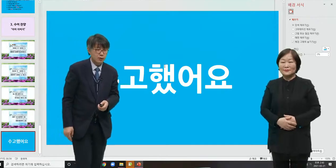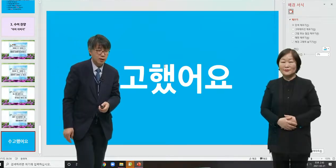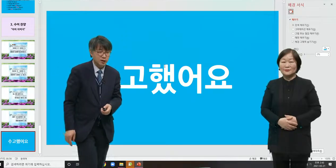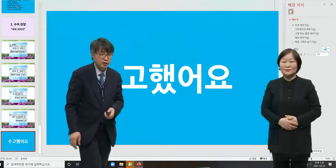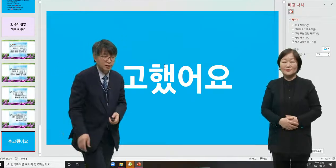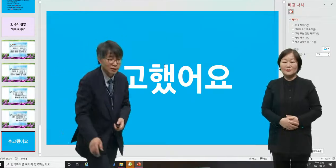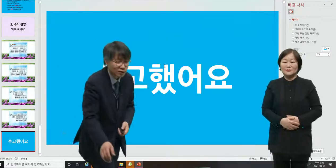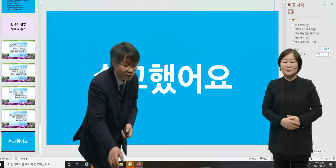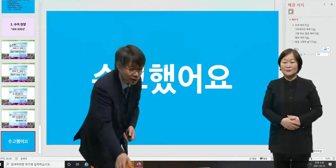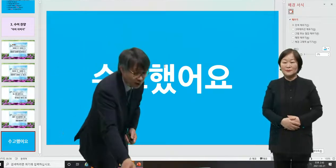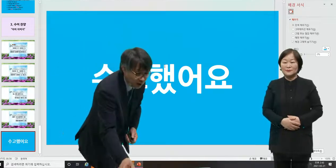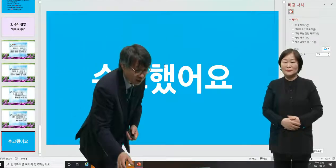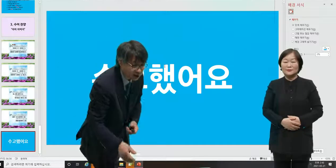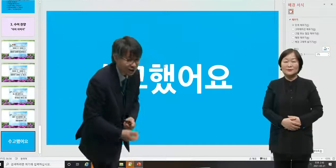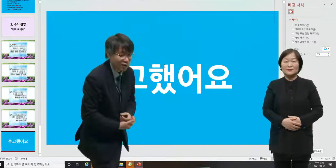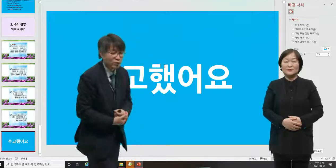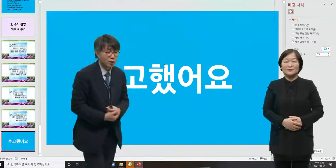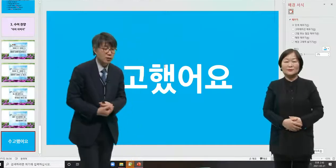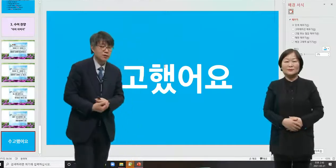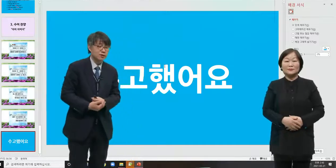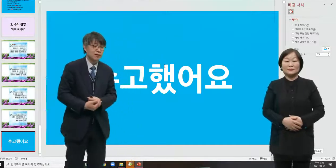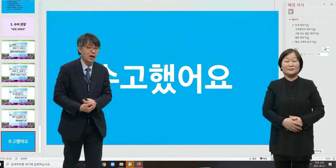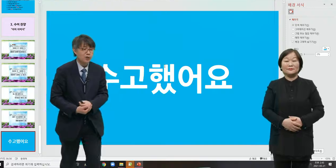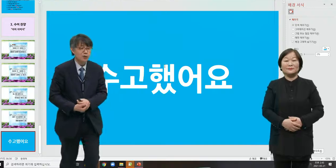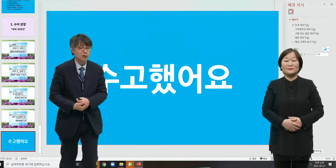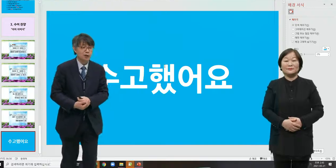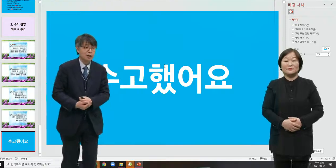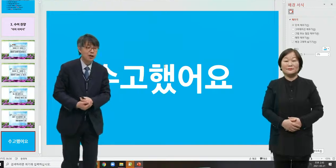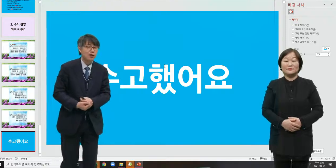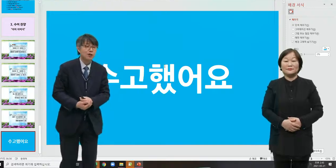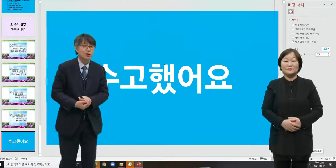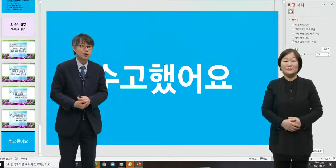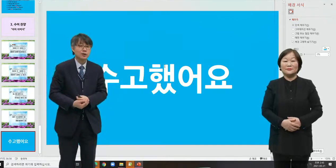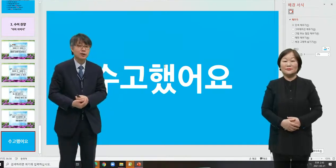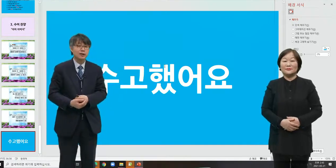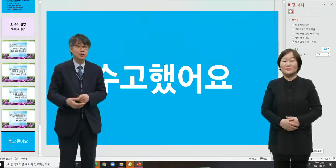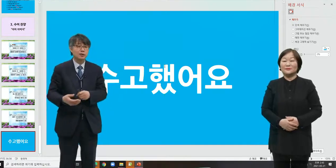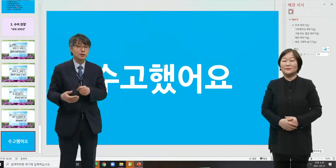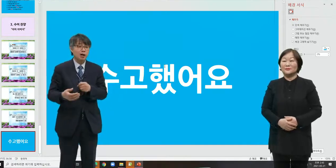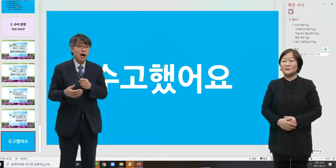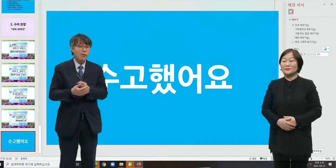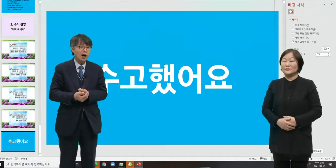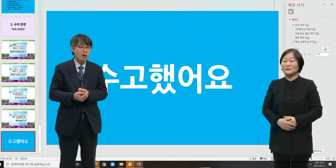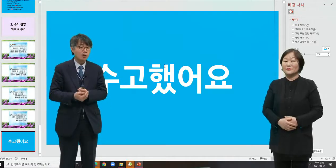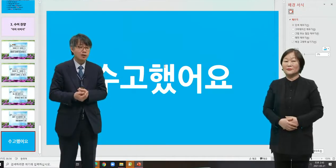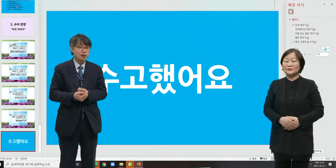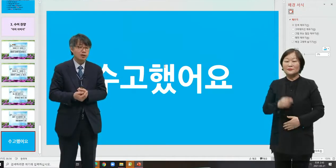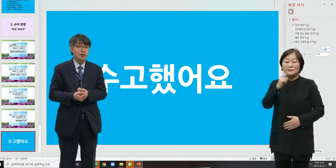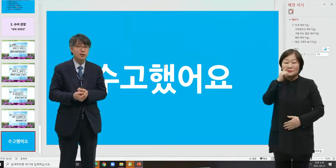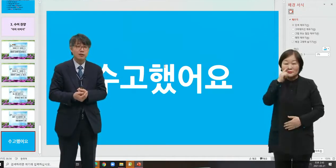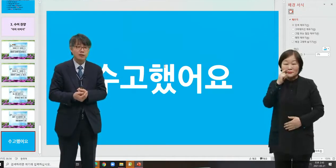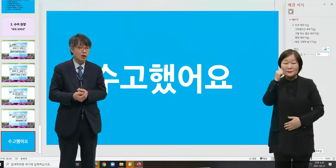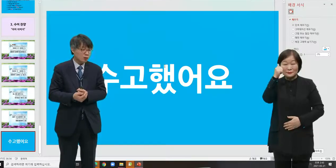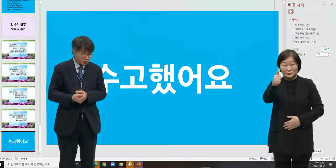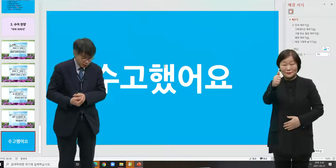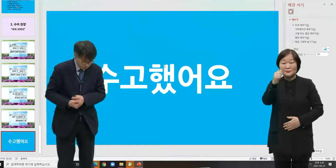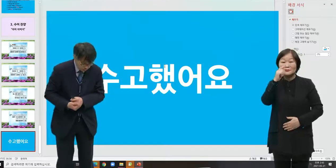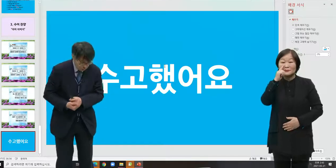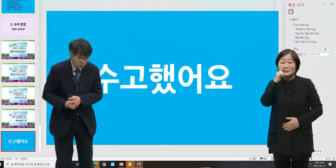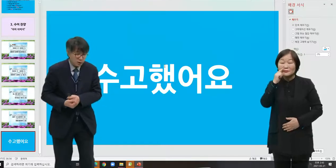죄송합니다. 이렇게 이제 노래를 다 배웠습니다. 이제 그 아바 아버지는 그렇게 어렵진 않죠. 오늘 배웠던